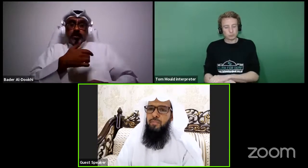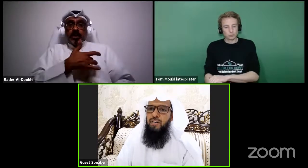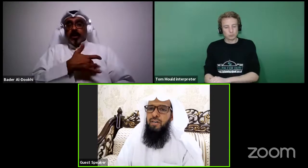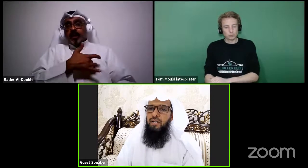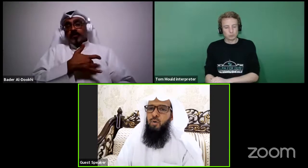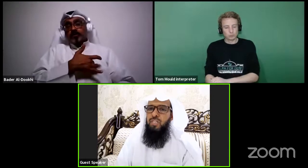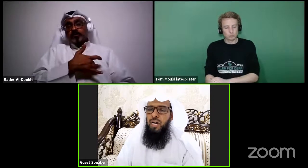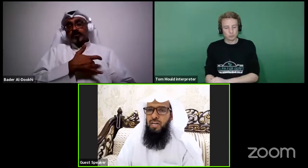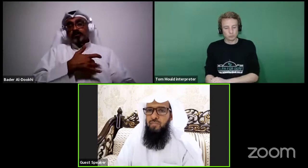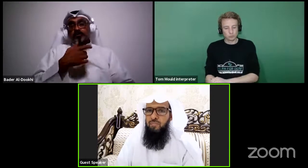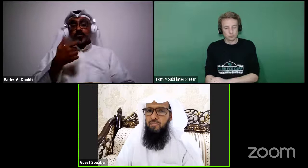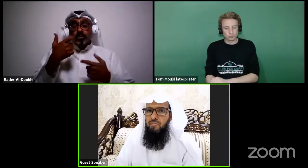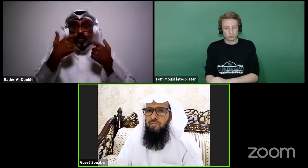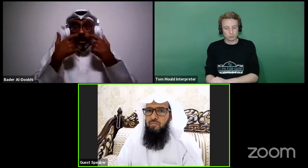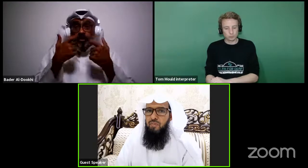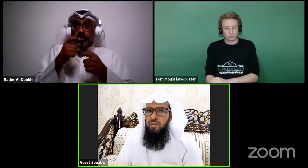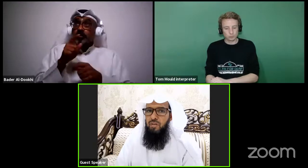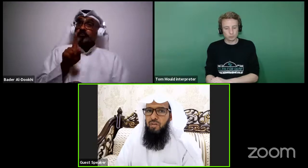لله تبارك وتعالى،